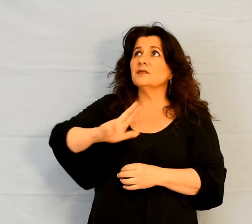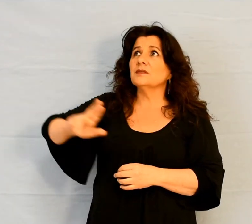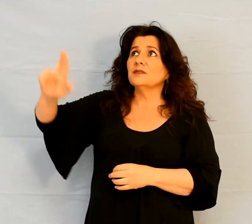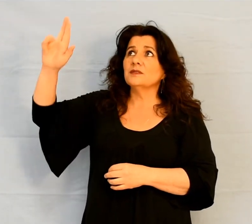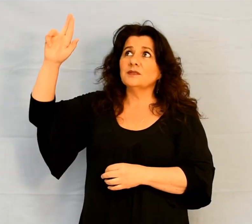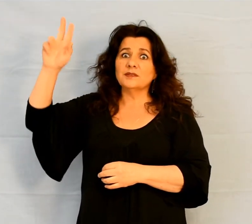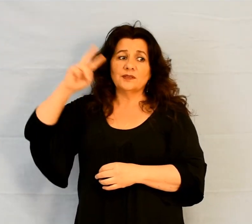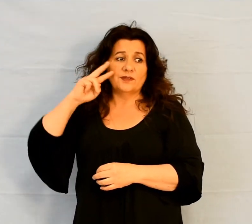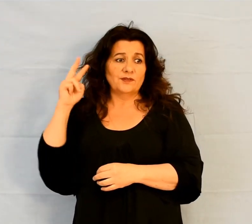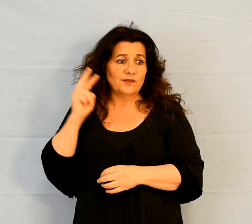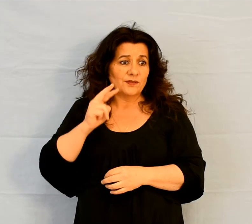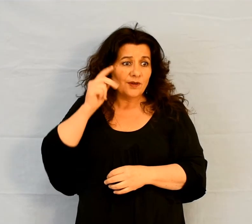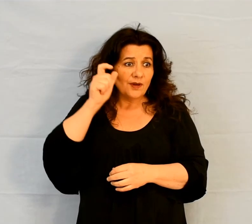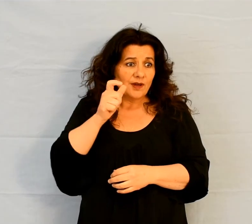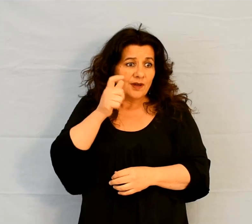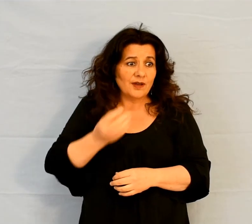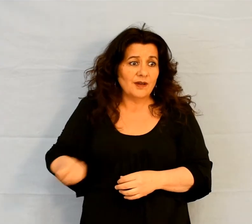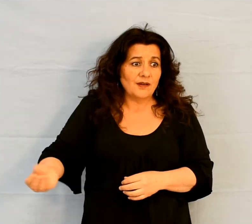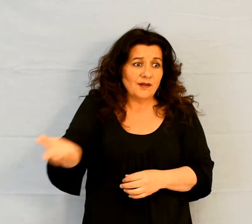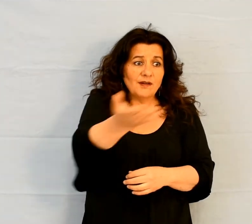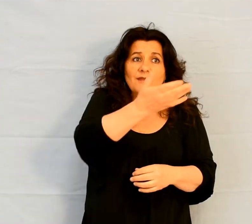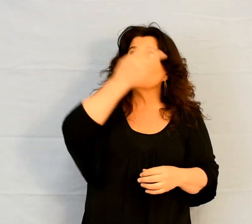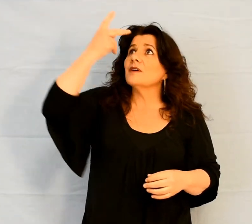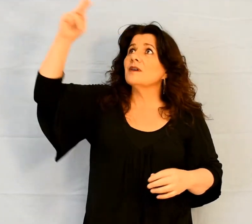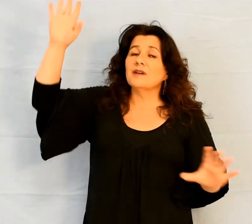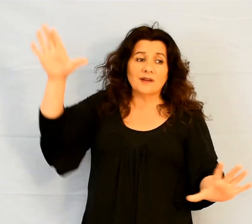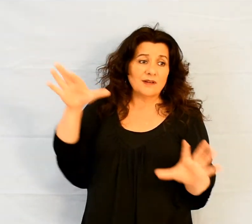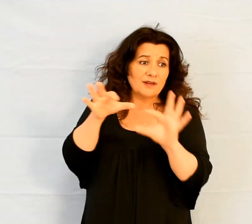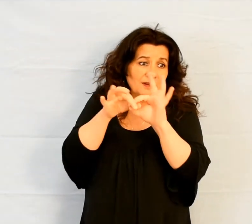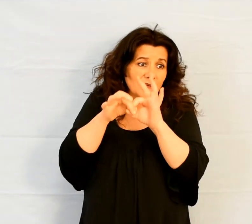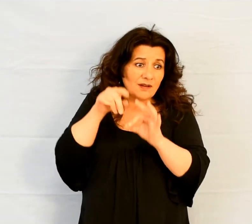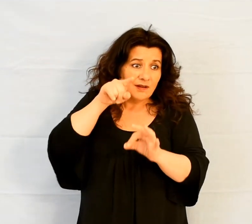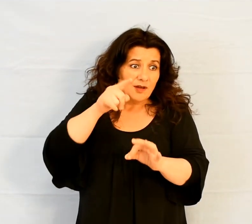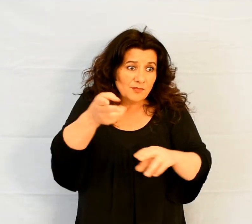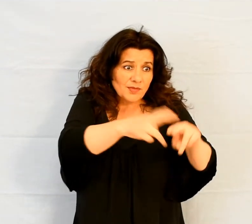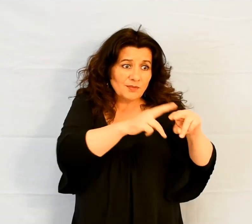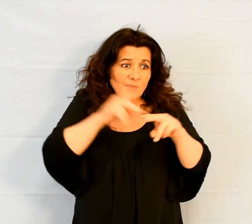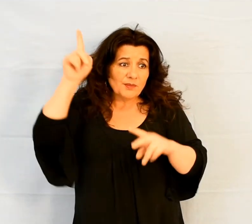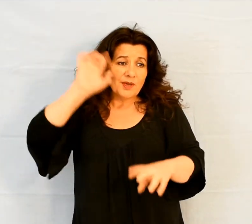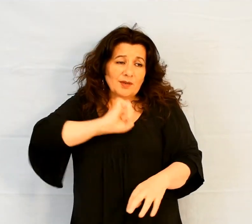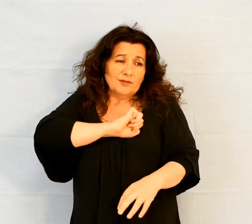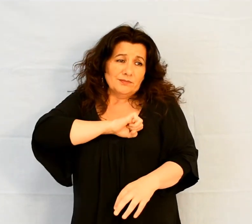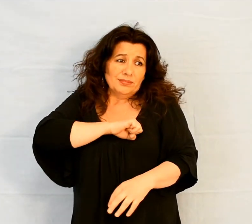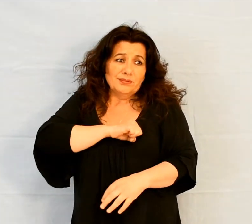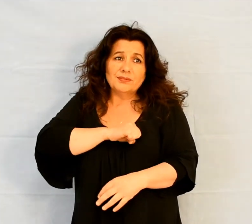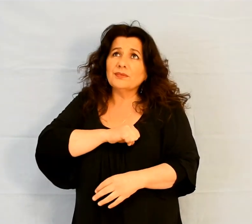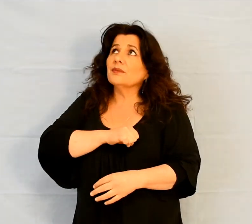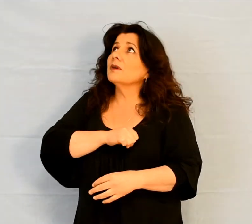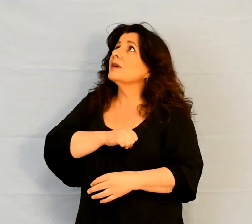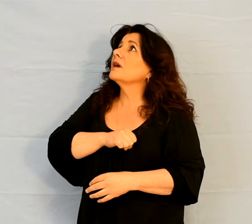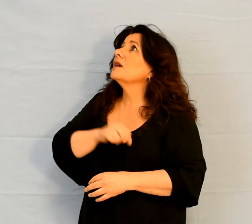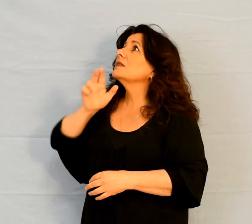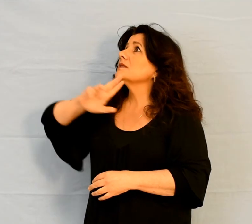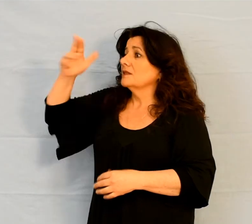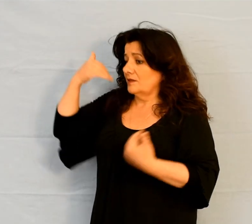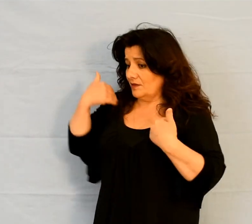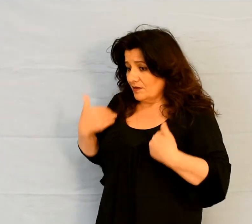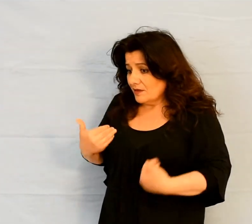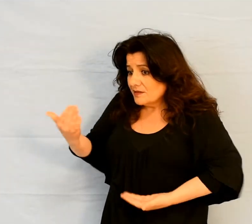mourir les siens. Ne suis-je pas, Seigneur, ton serviteur, moi dont tu brisas